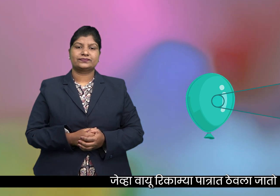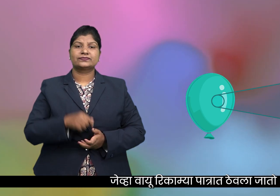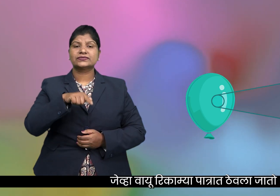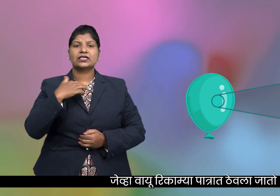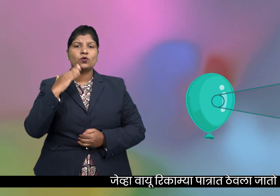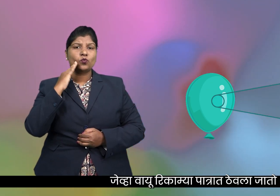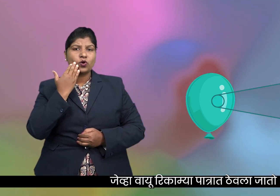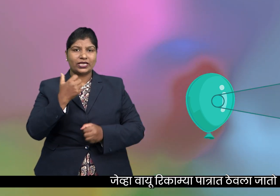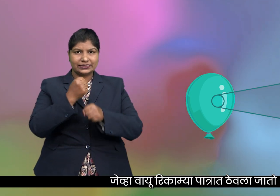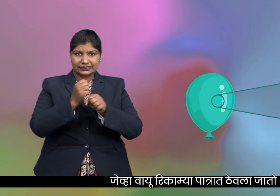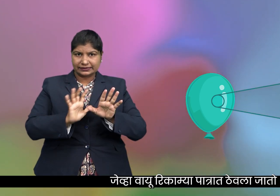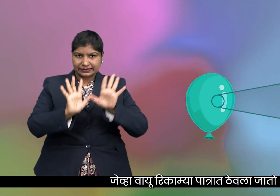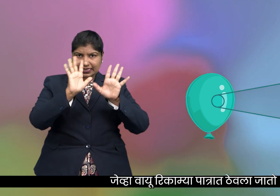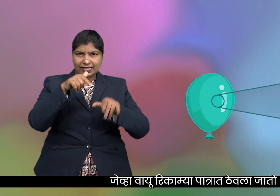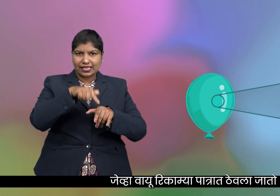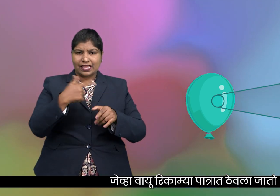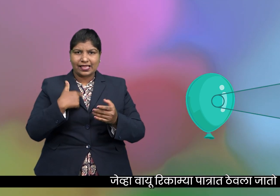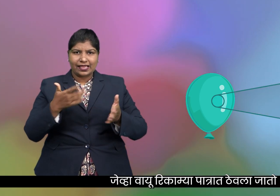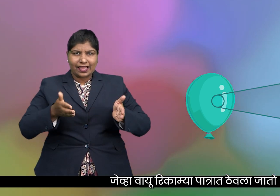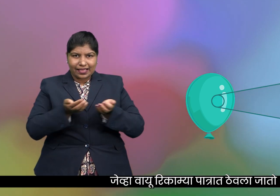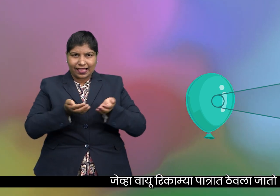जेव्हा वायू रिकाम्या पात्रात ठेवला जातो,